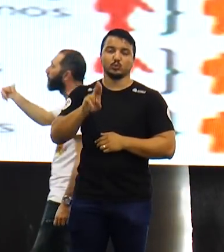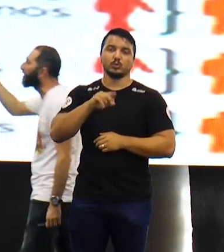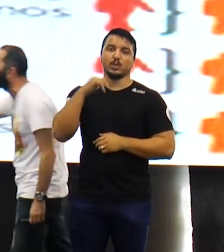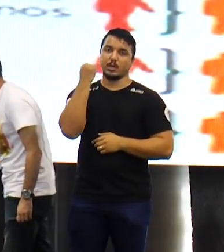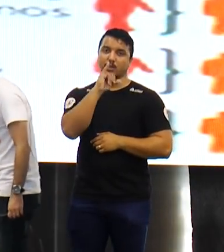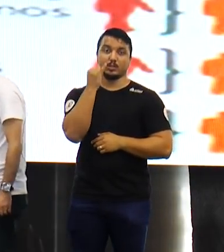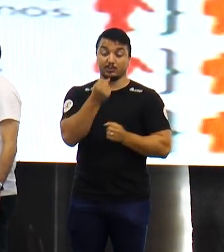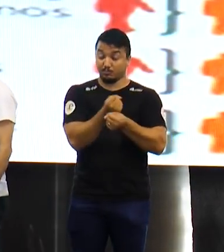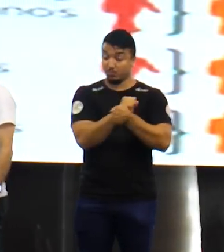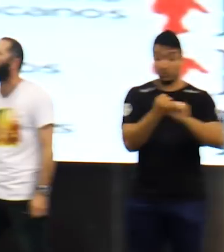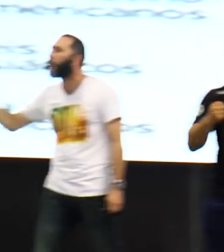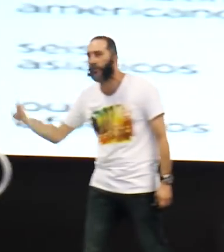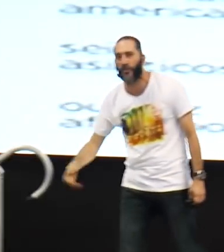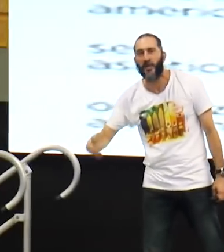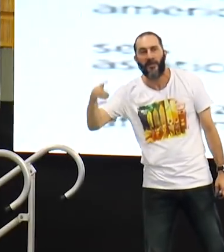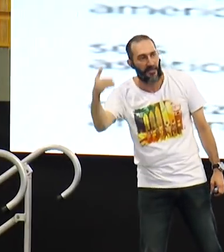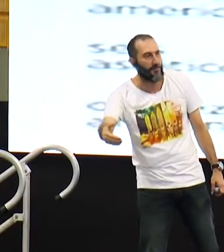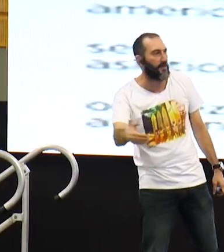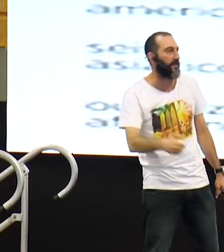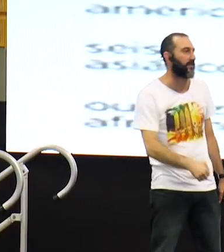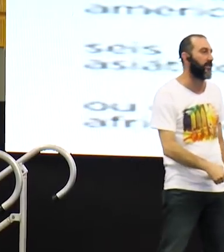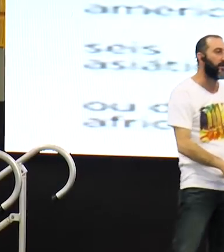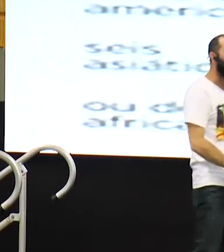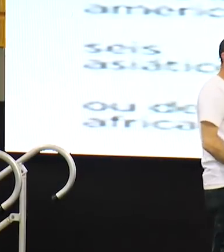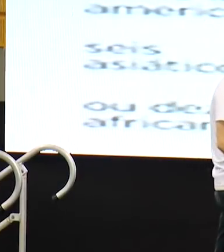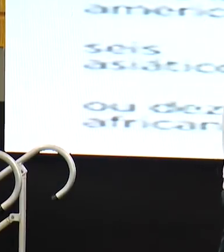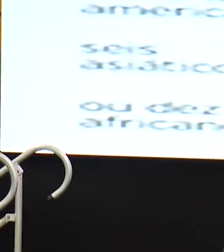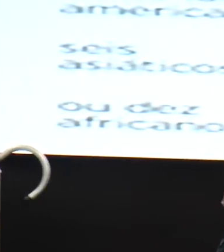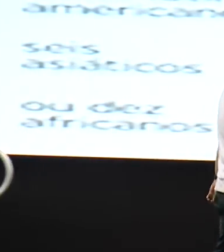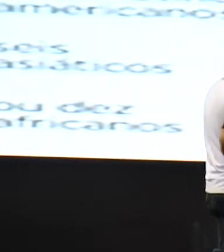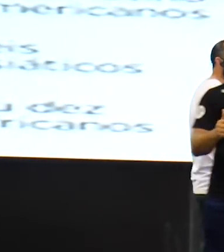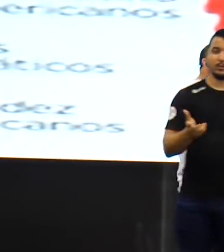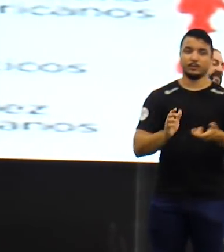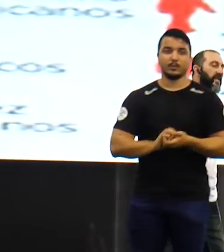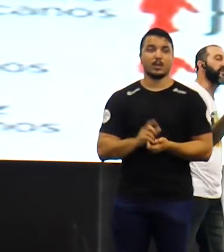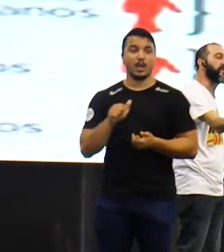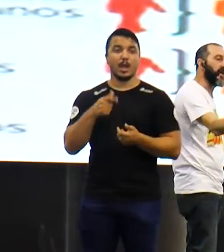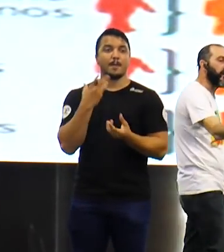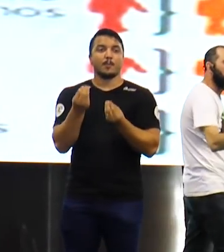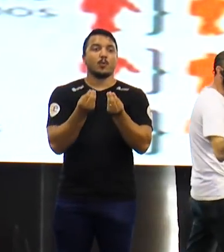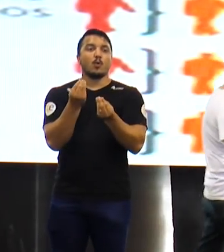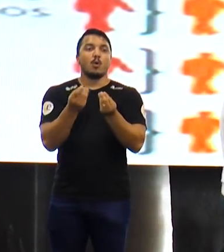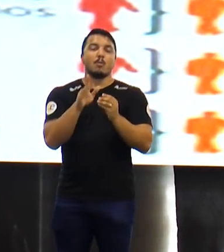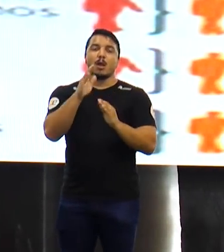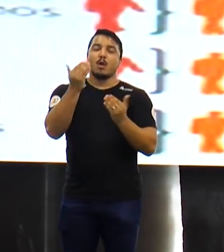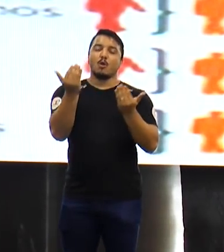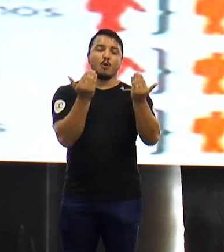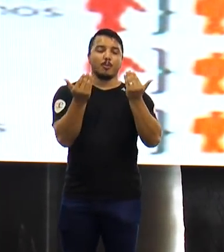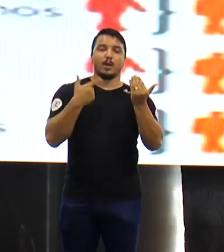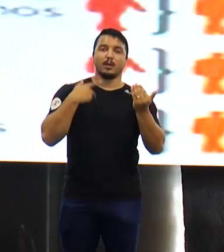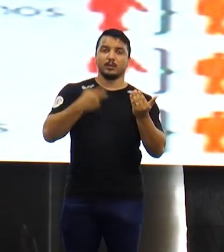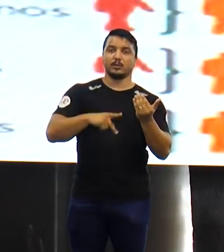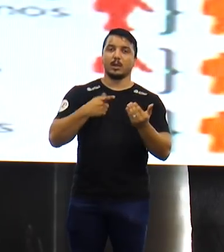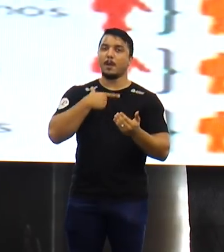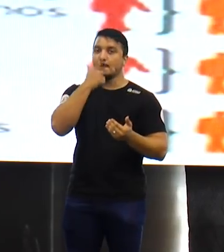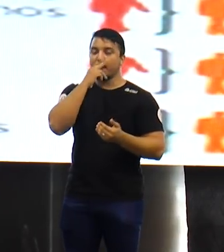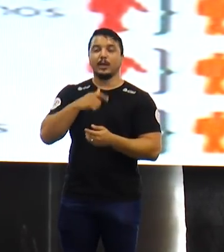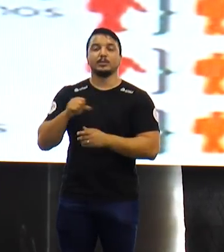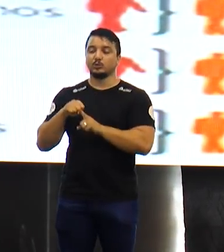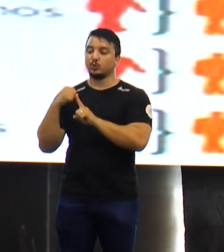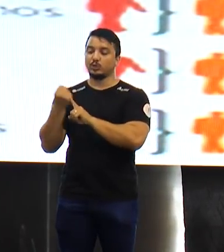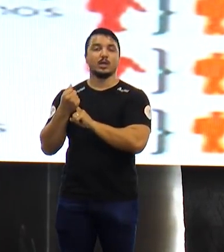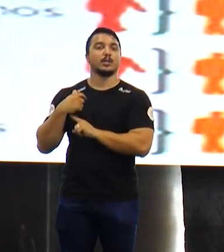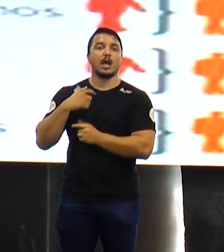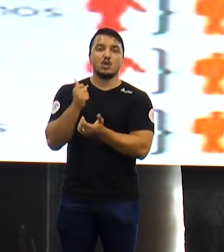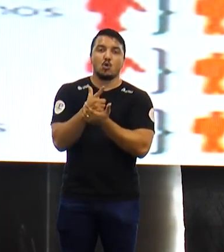É impossível. Não há recursos nesse planeta para alicerçar uma sociedade tão consumista.